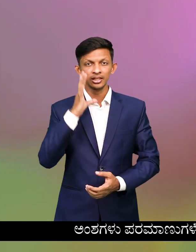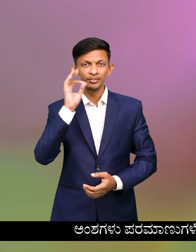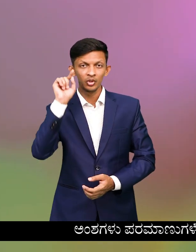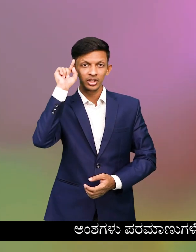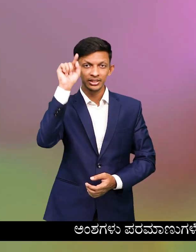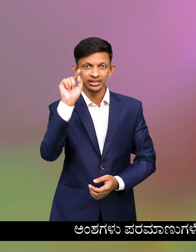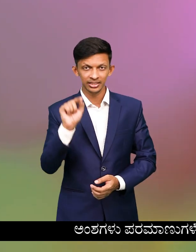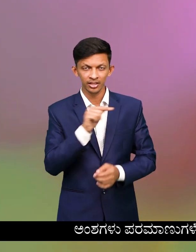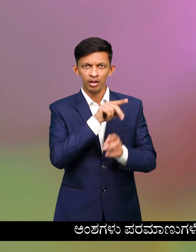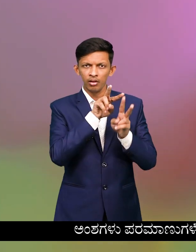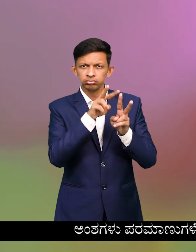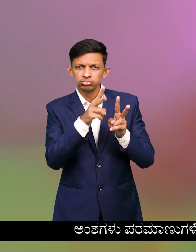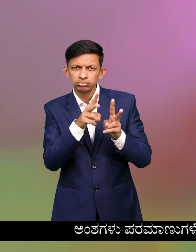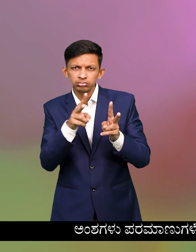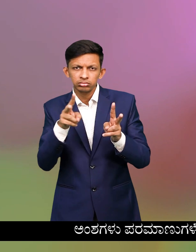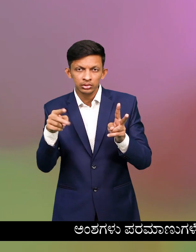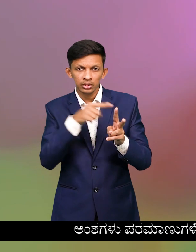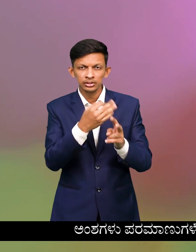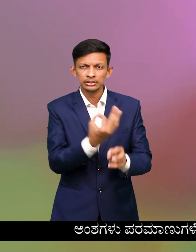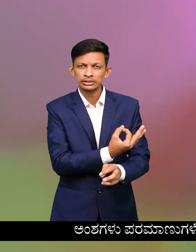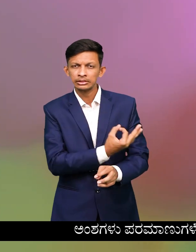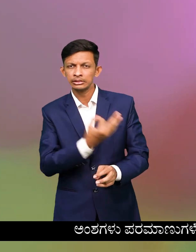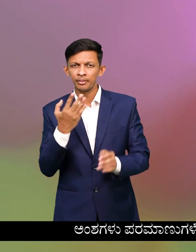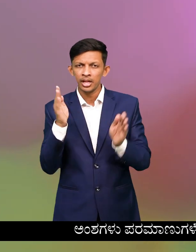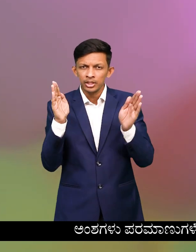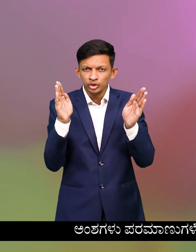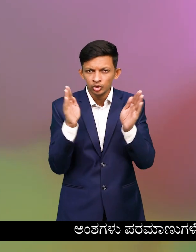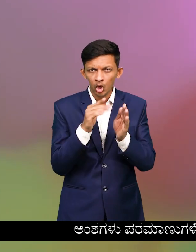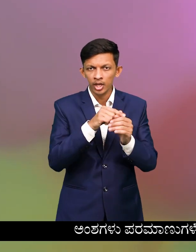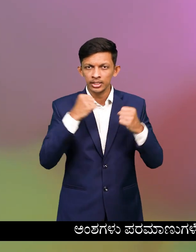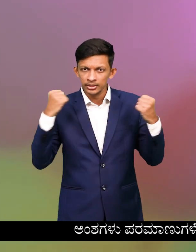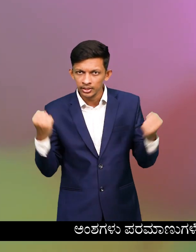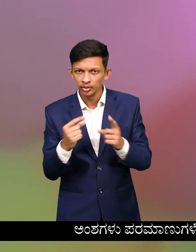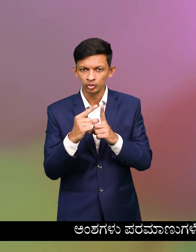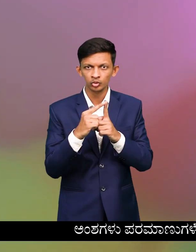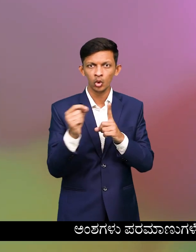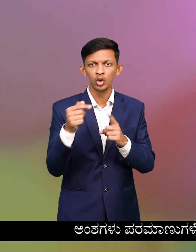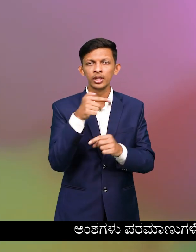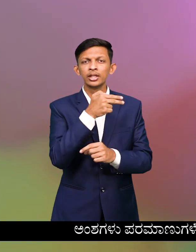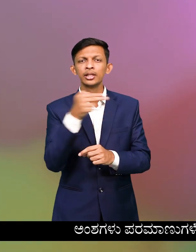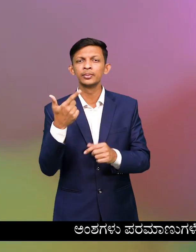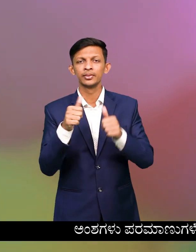ಅಂಶಗಳು ಪರಮಾಣುಗಳೆಂದು ಕರೆಯಲ್ಪಡುವ ನಂಬಲಾಗದಷ್ಟು ಸಣ್ಣ ಕಣಗಳಿಂದ ಕೂಡಿದೆ.